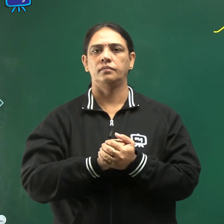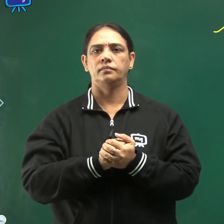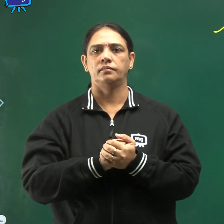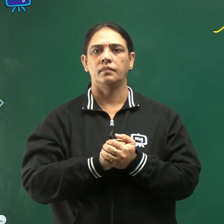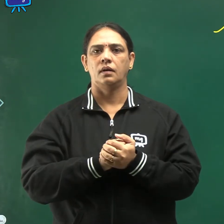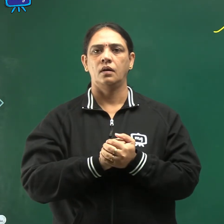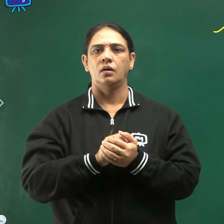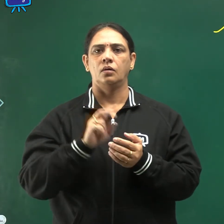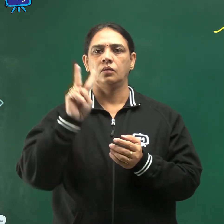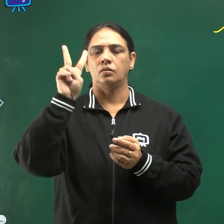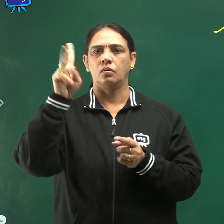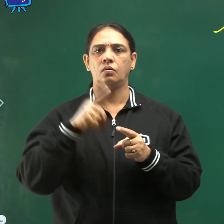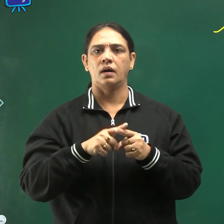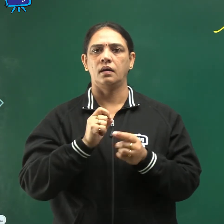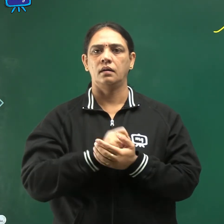2 गुणा